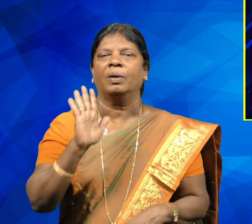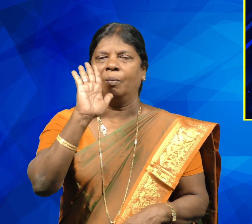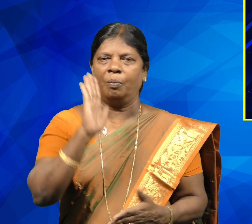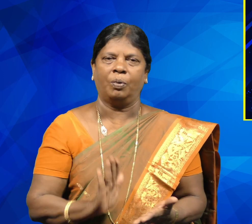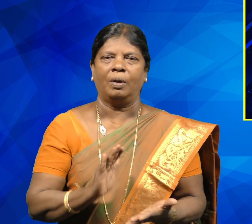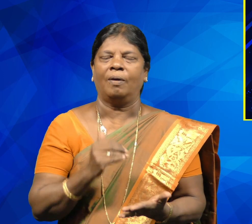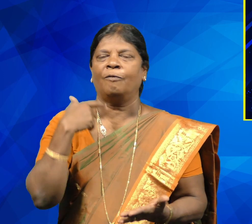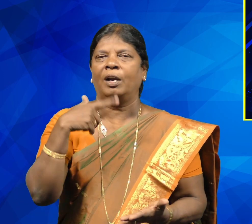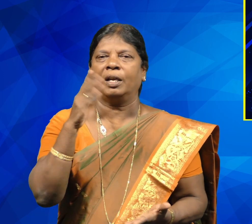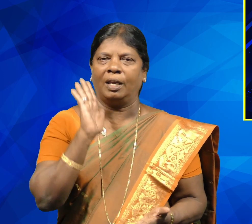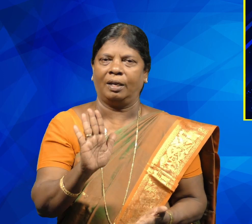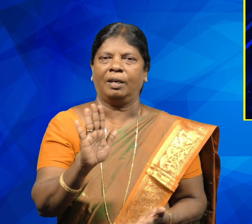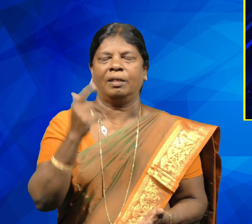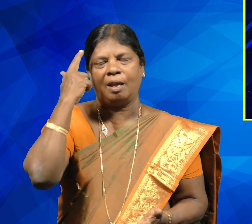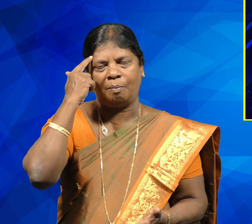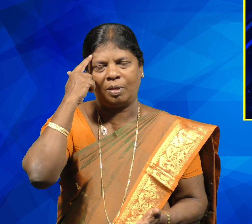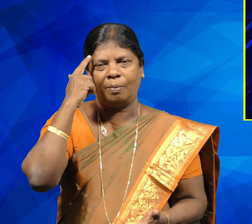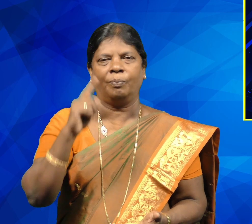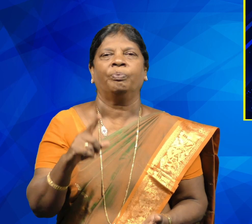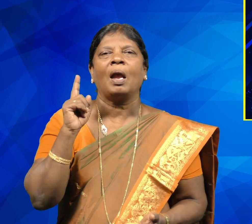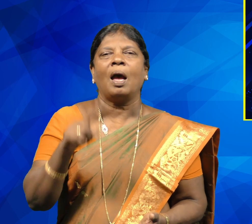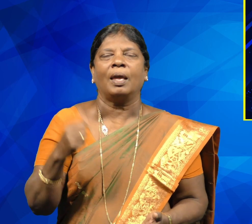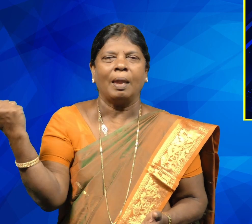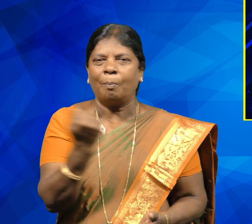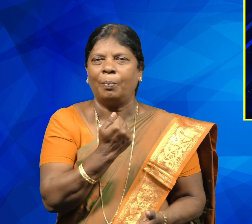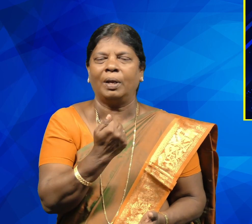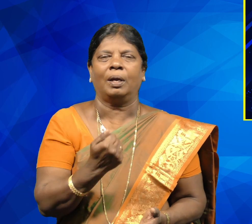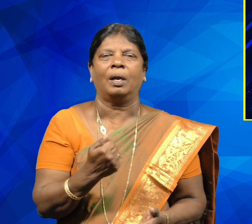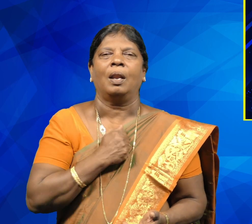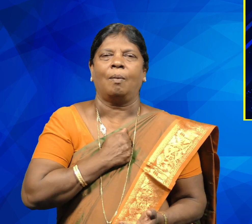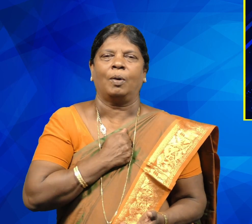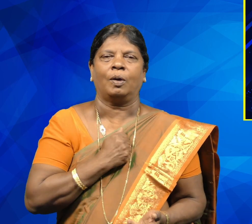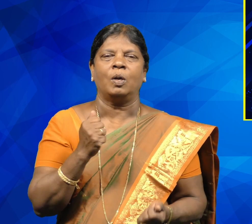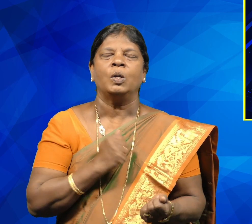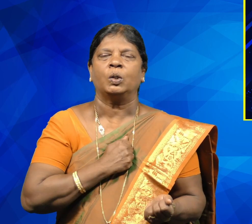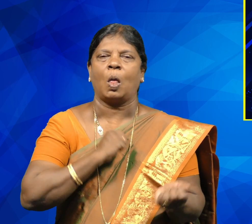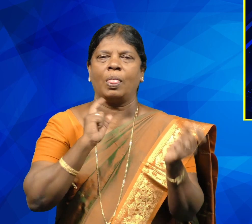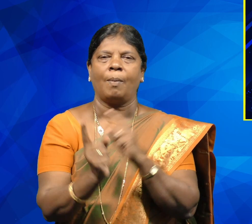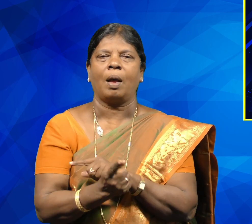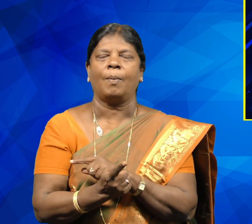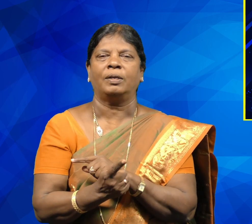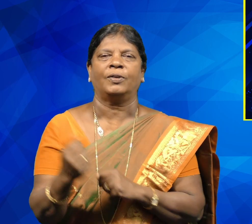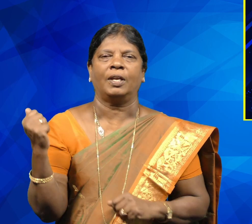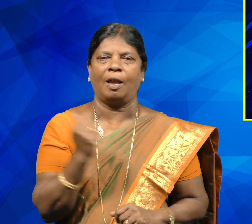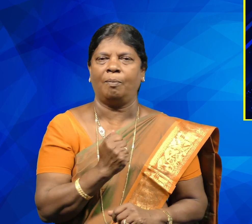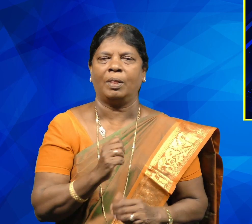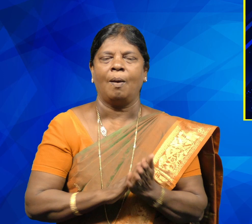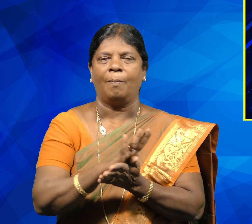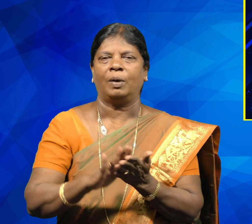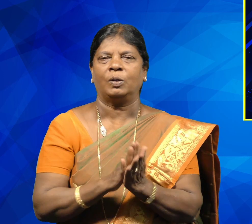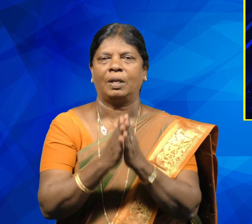ஒரு நிலையான வாழ்க்கை இருக்கிறது என்பதையும் அதை எப்படி நமக்கு சொந்தமாக்கி கொள்வது